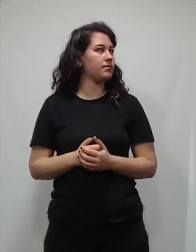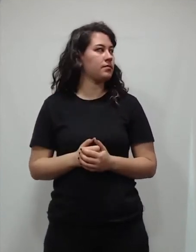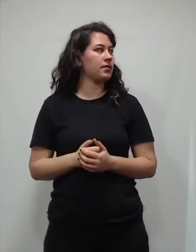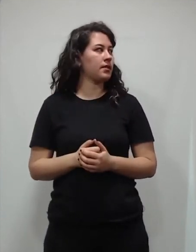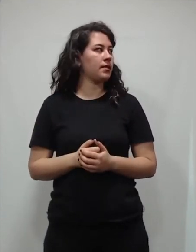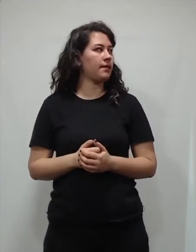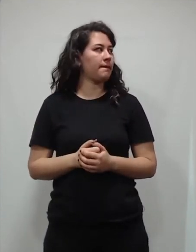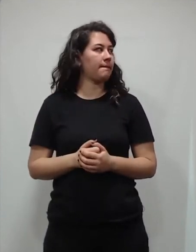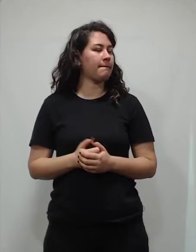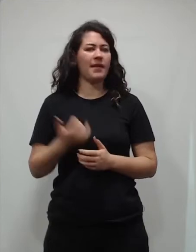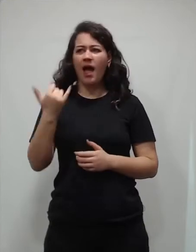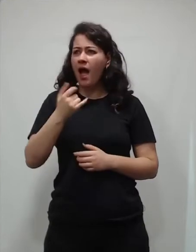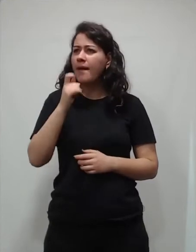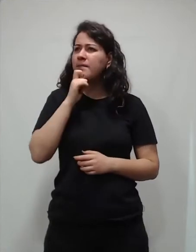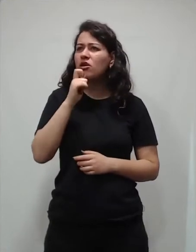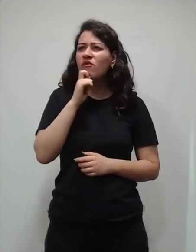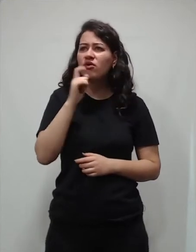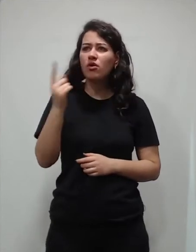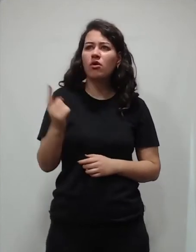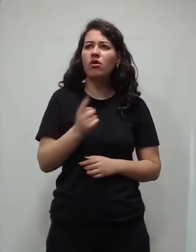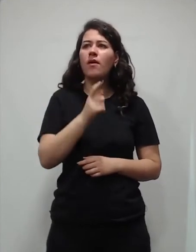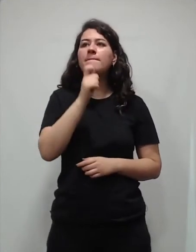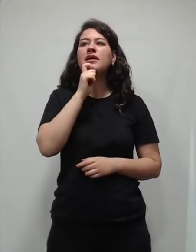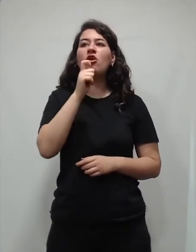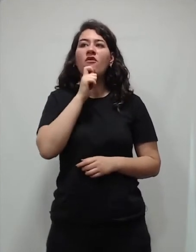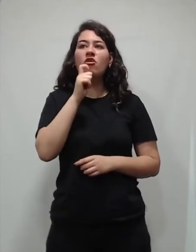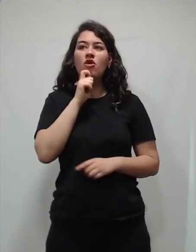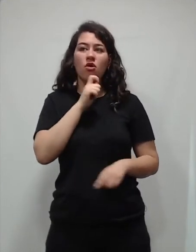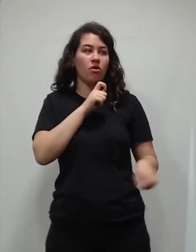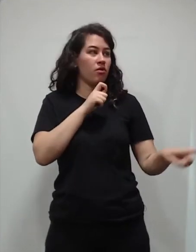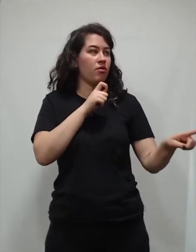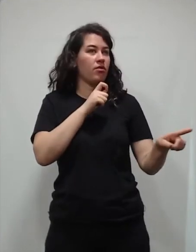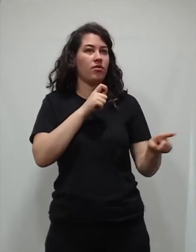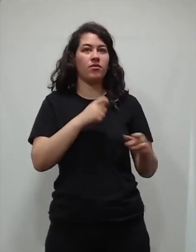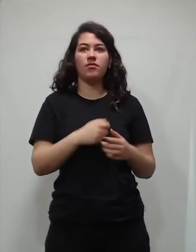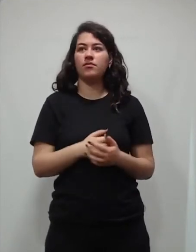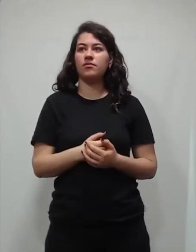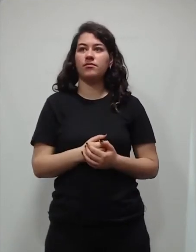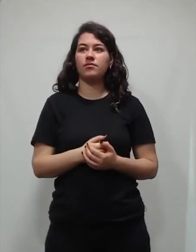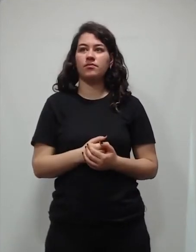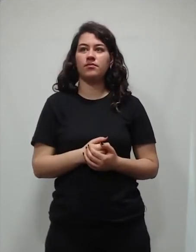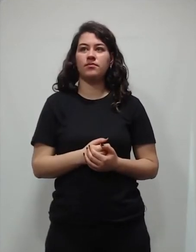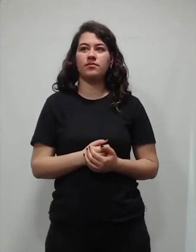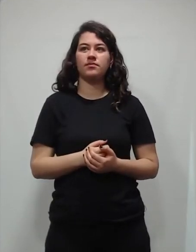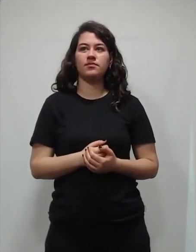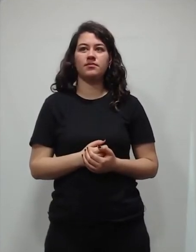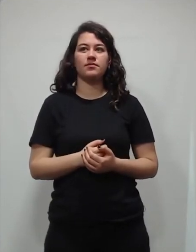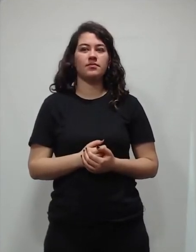¿Puedes hablar? No sé si tenemos un micrófono que se pueda... Aquí adelante, por favor.